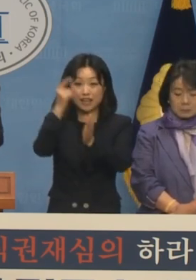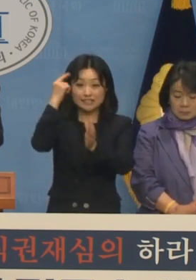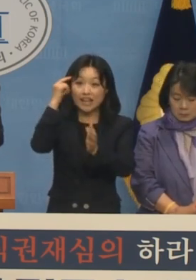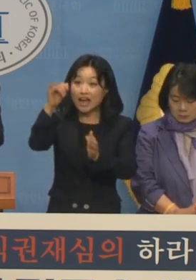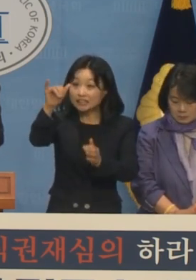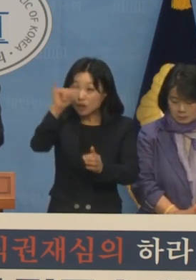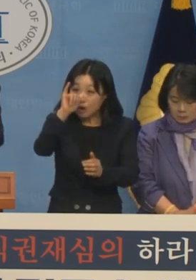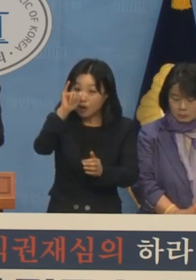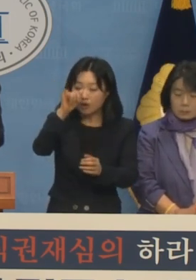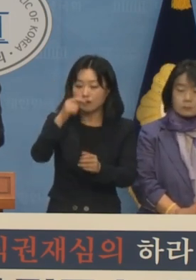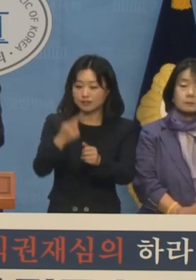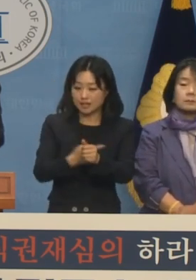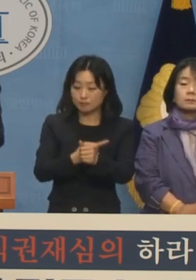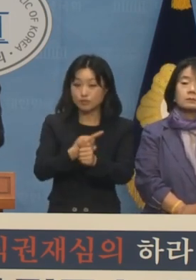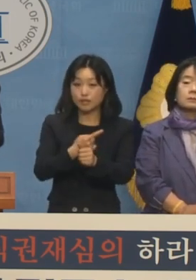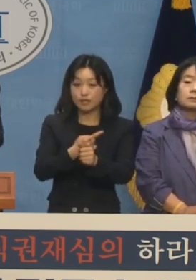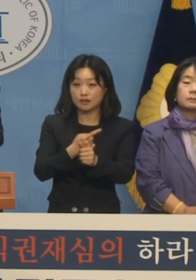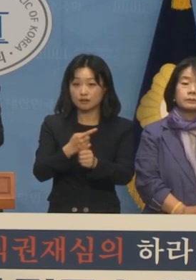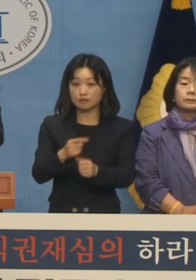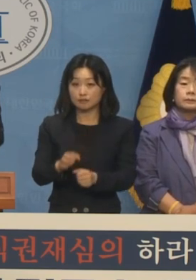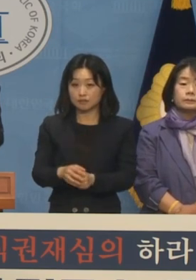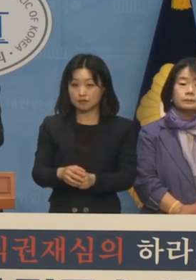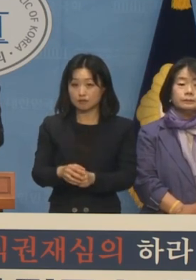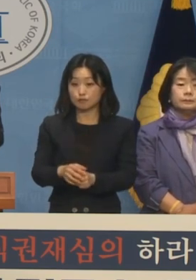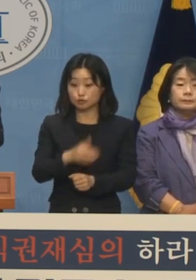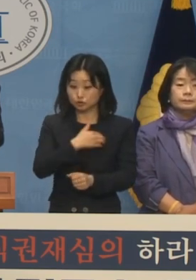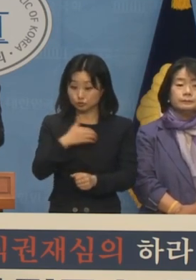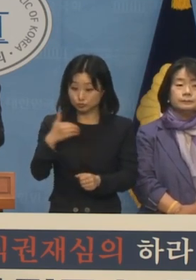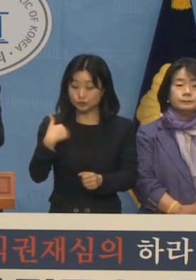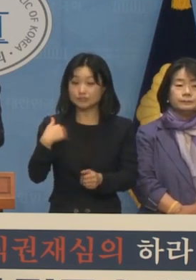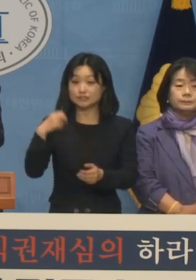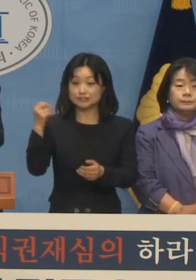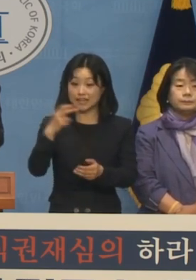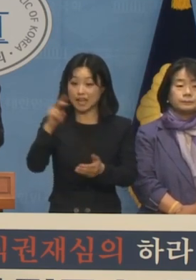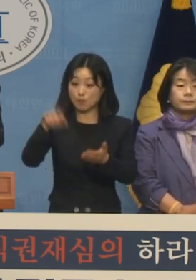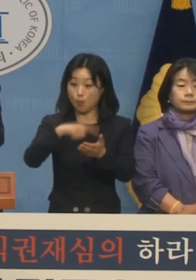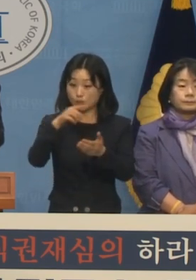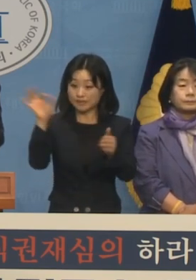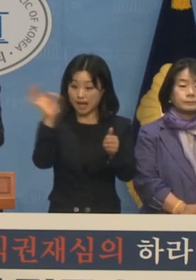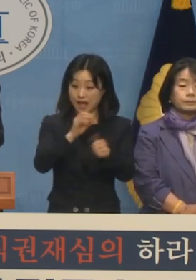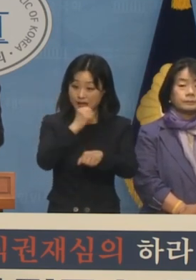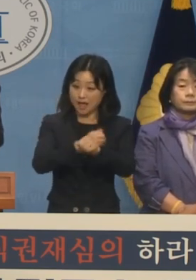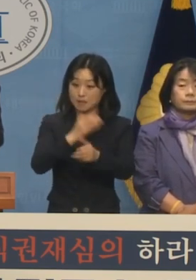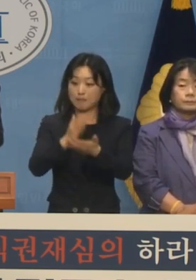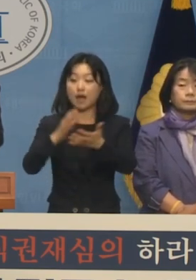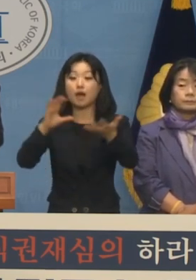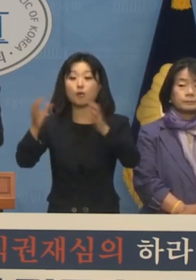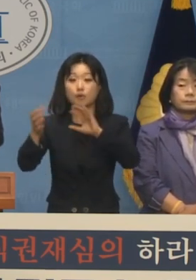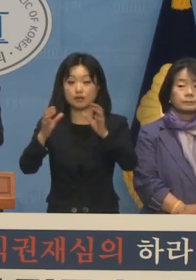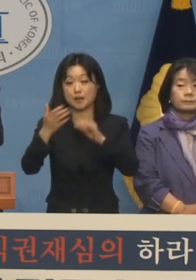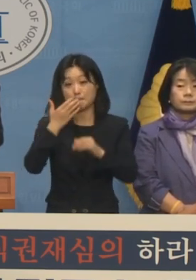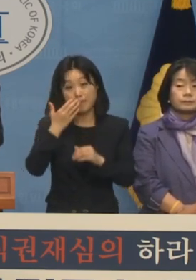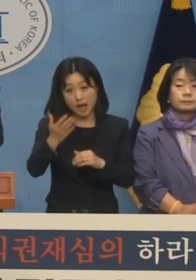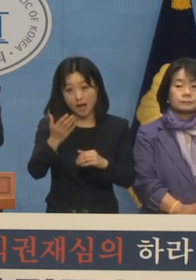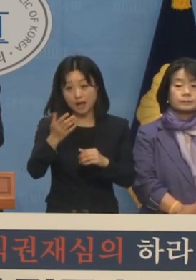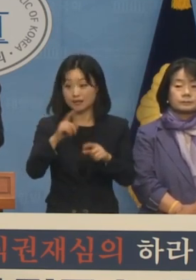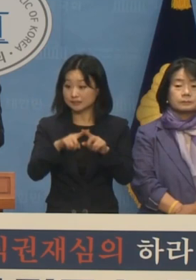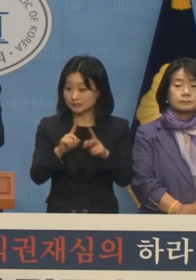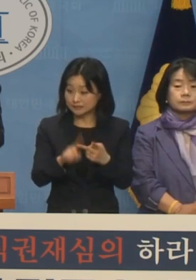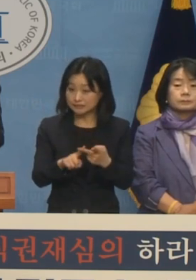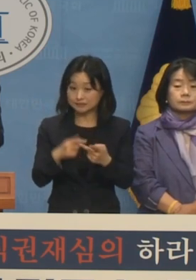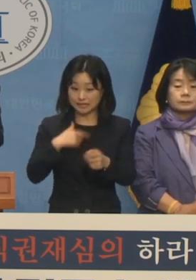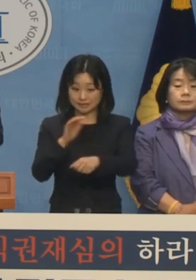있다면, 정부의 의지만 있다면 충분히 지금이라도 과거의 잘못을 바로잡을